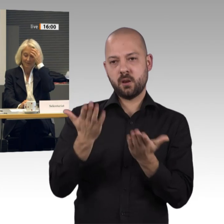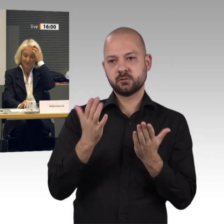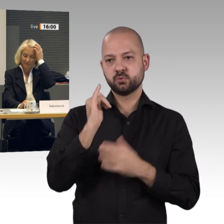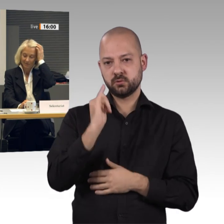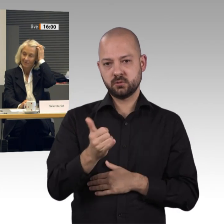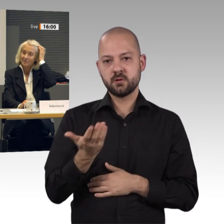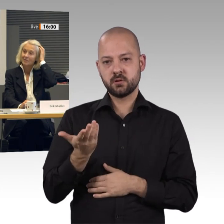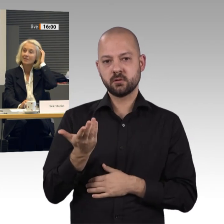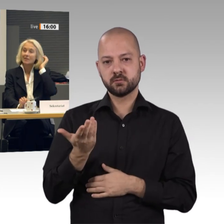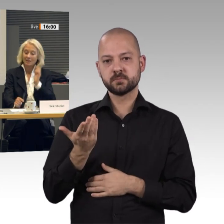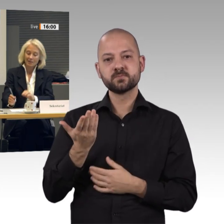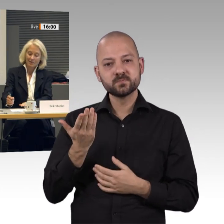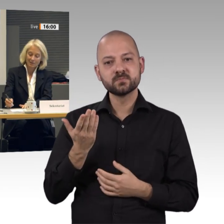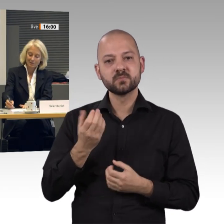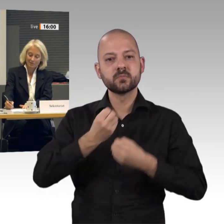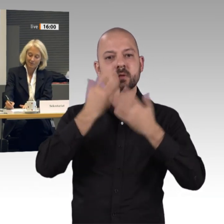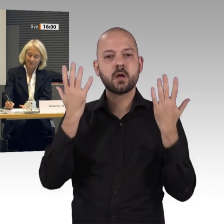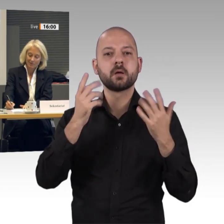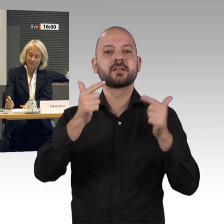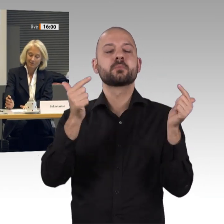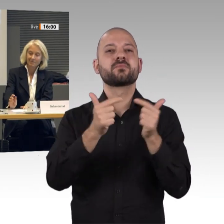Keller. Ja,